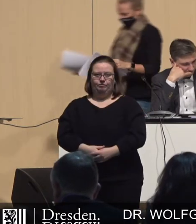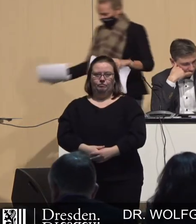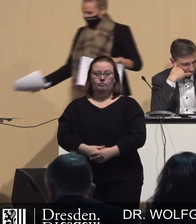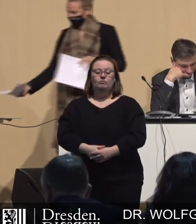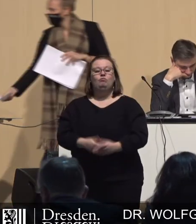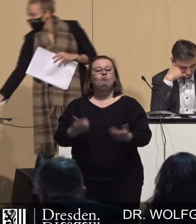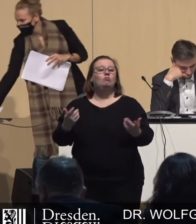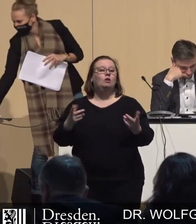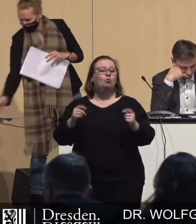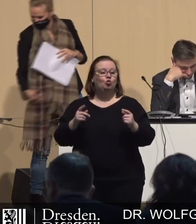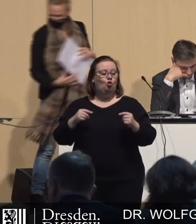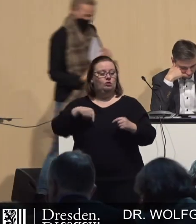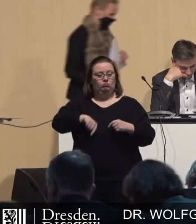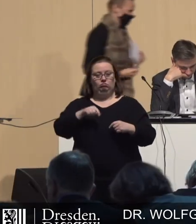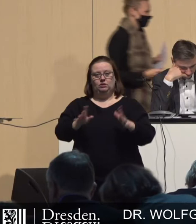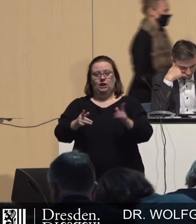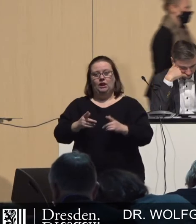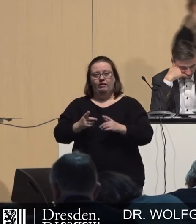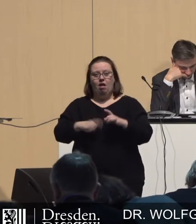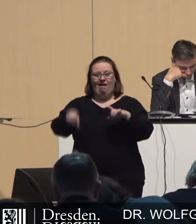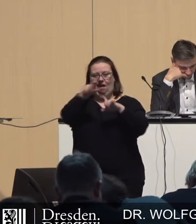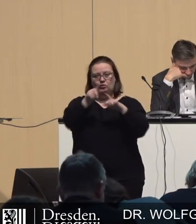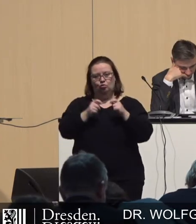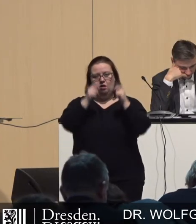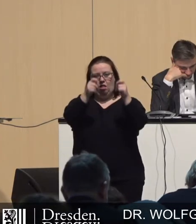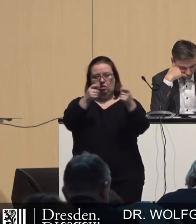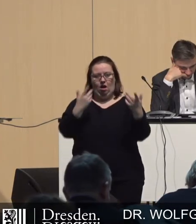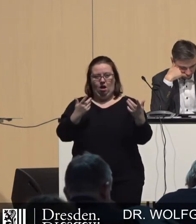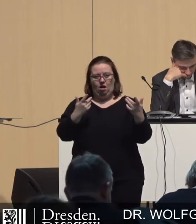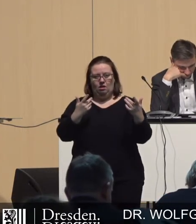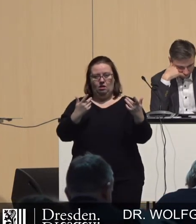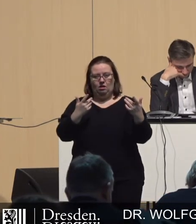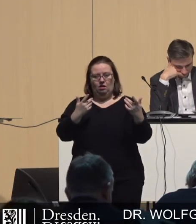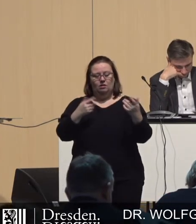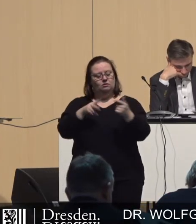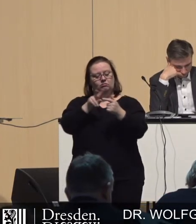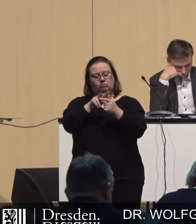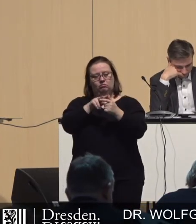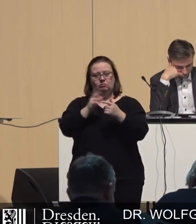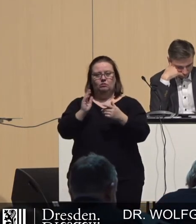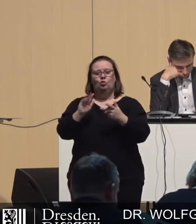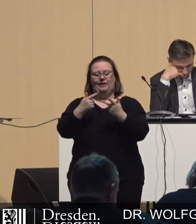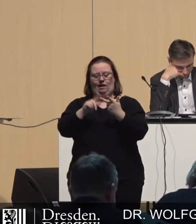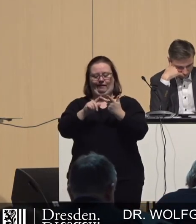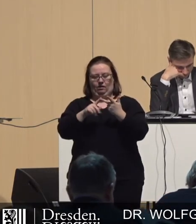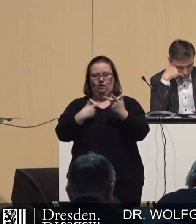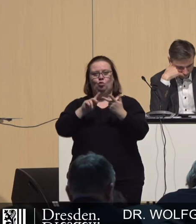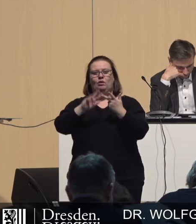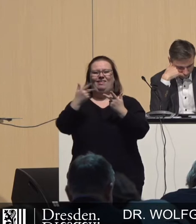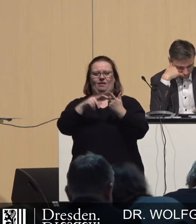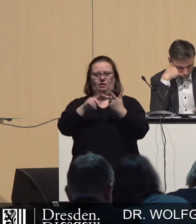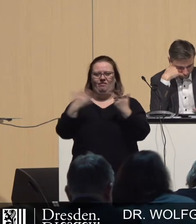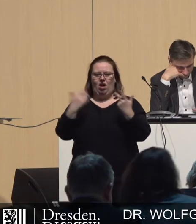Wir haben nun diesen Ergänzungsantrag gestellt, der 3 Punkte umfasst. Und in dem 3. Punkt geht es um